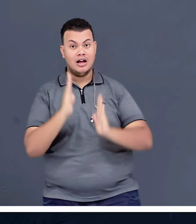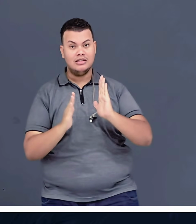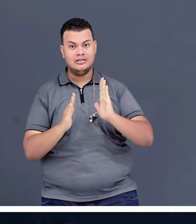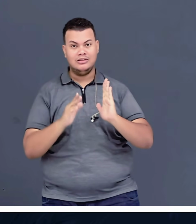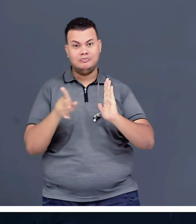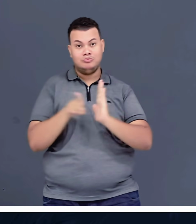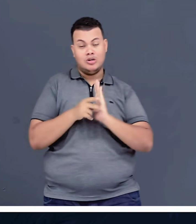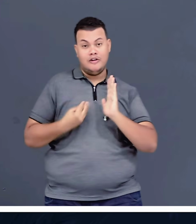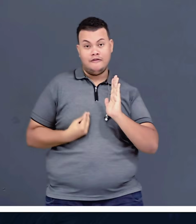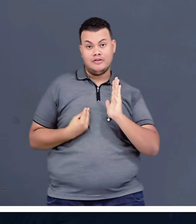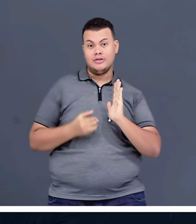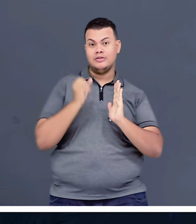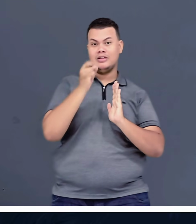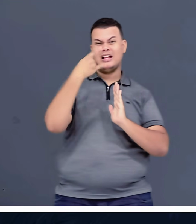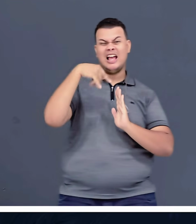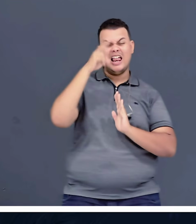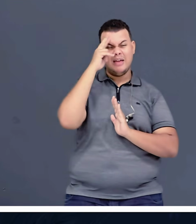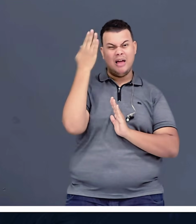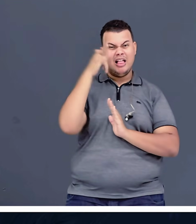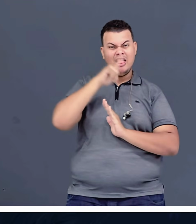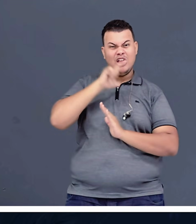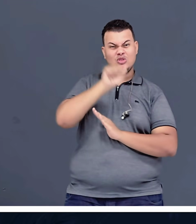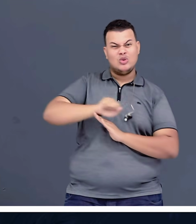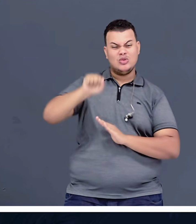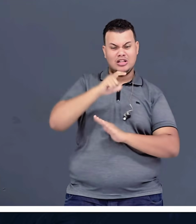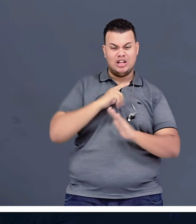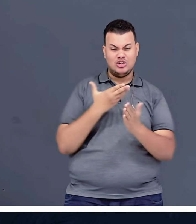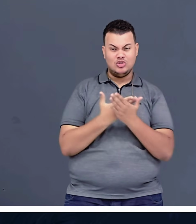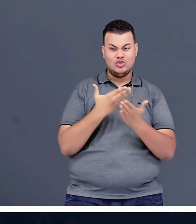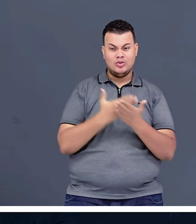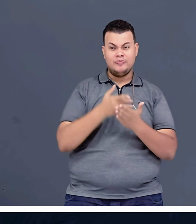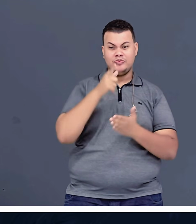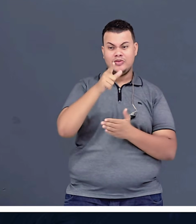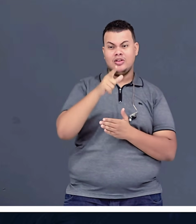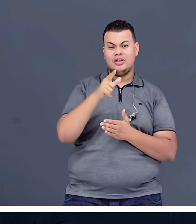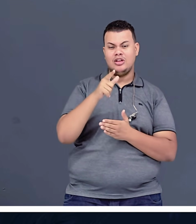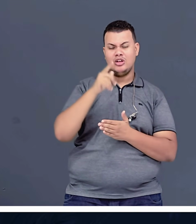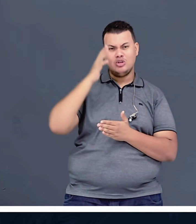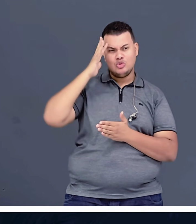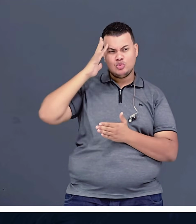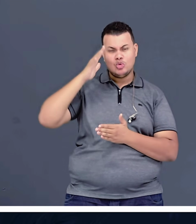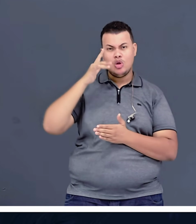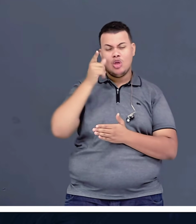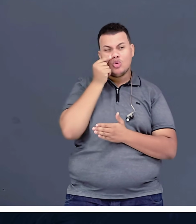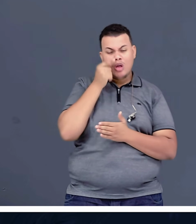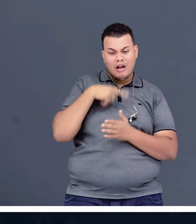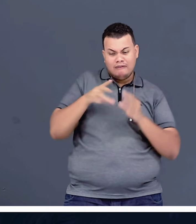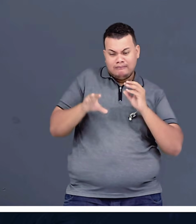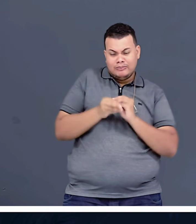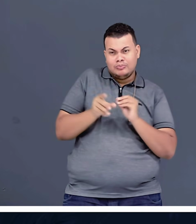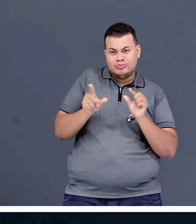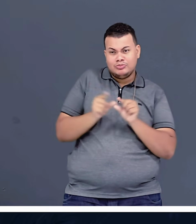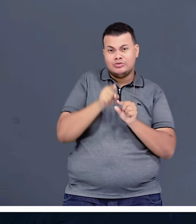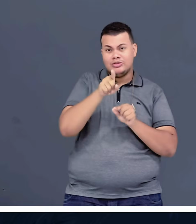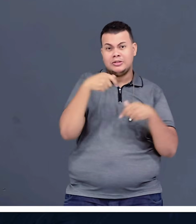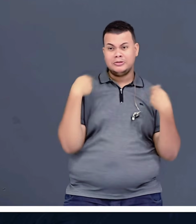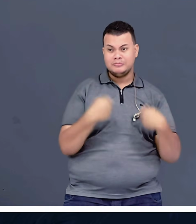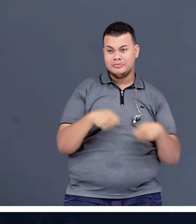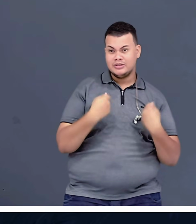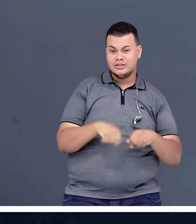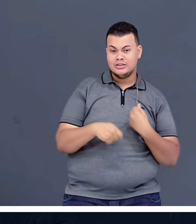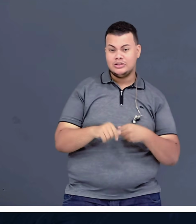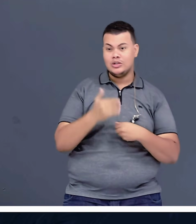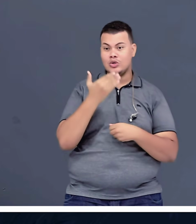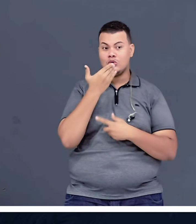vida, lembra? Quando você era solteiro e estava estudando, que o sono era resumido, escasso, e você tinha que trocar